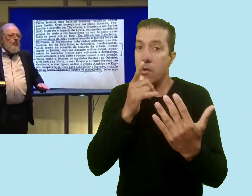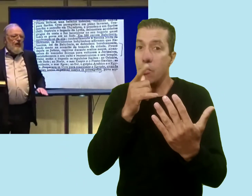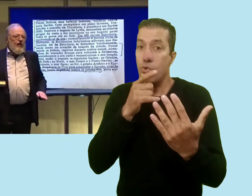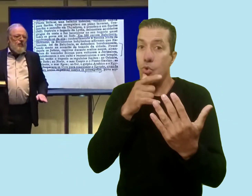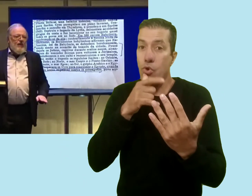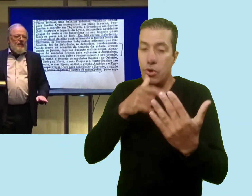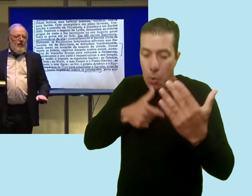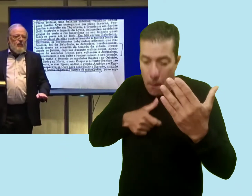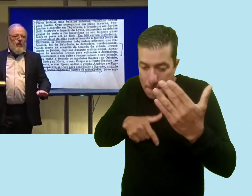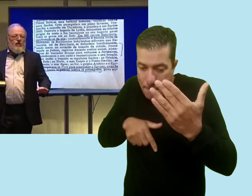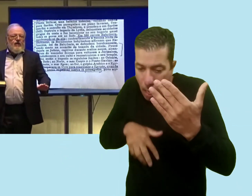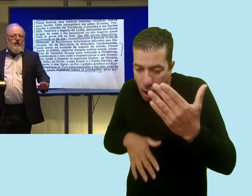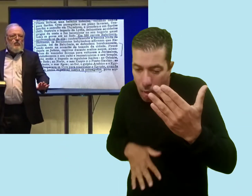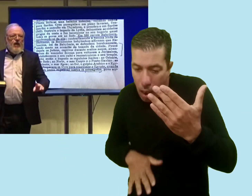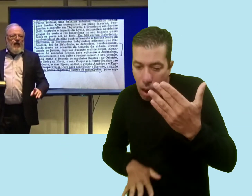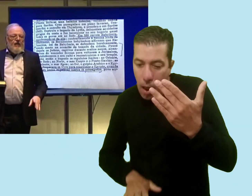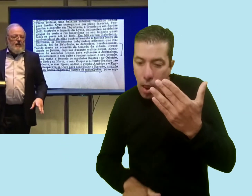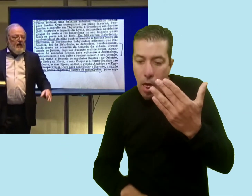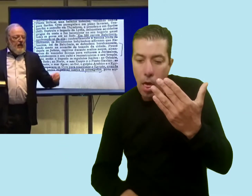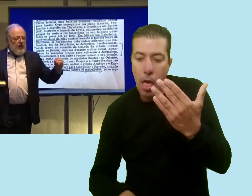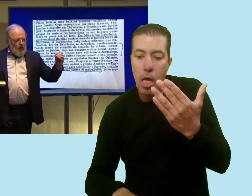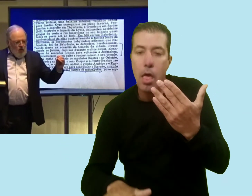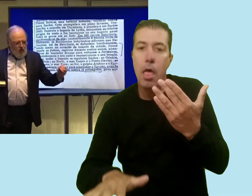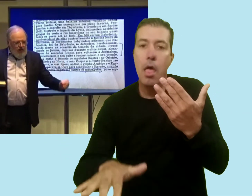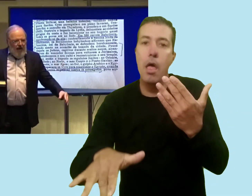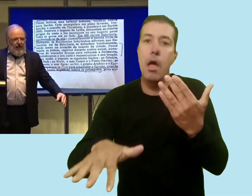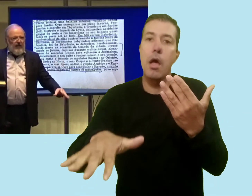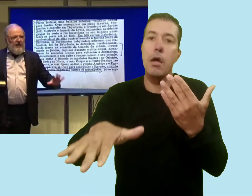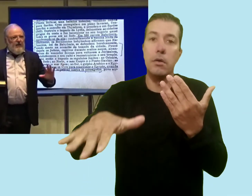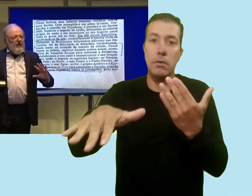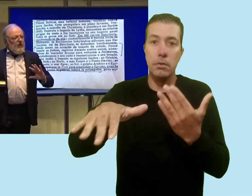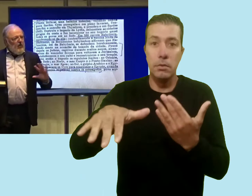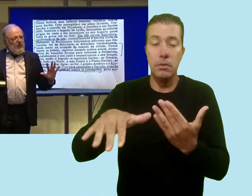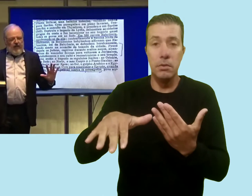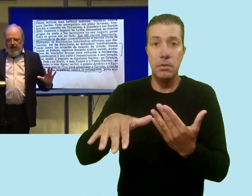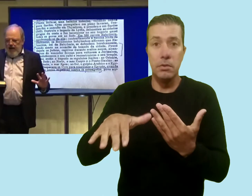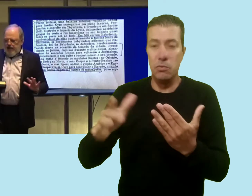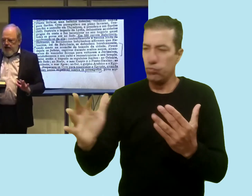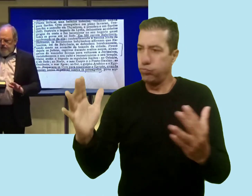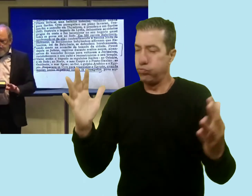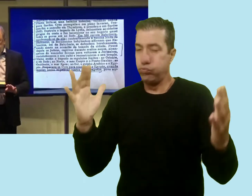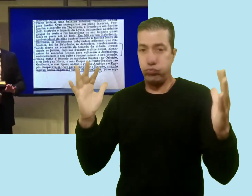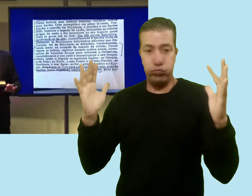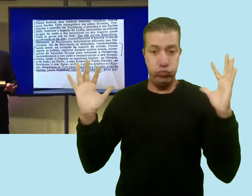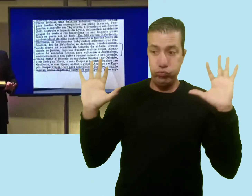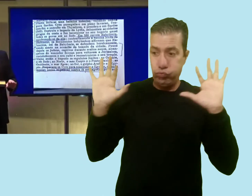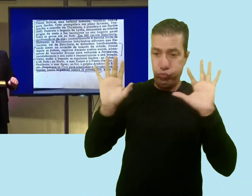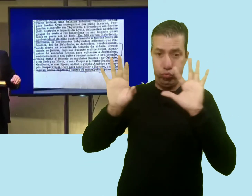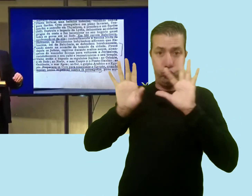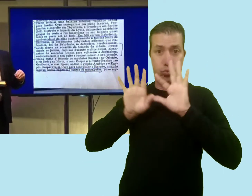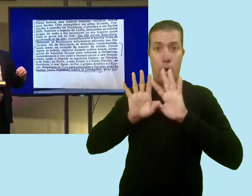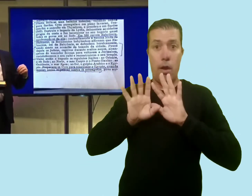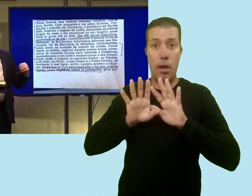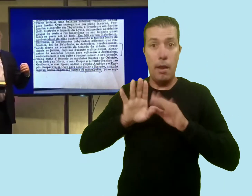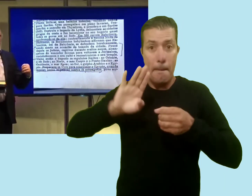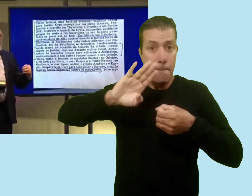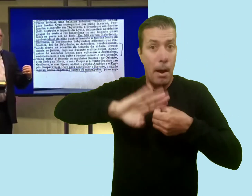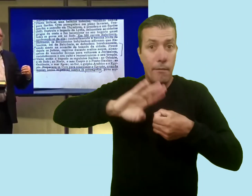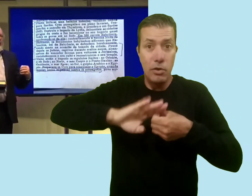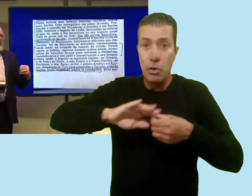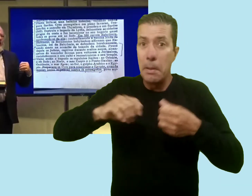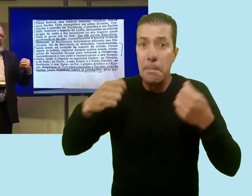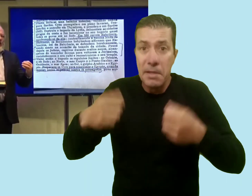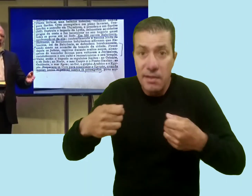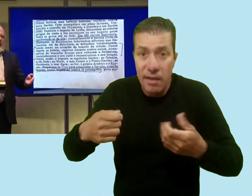rio Eufrates passando por baixo dessas muralhas, com grades, toda cercada. Tudo que a